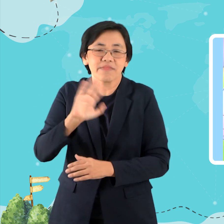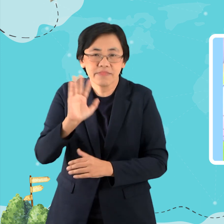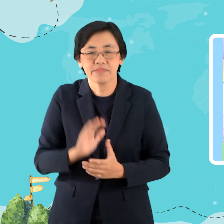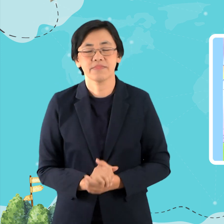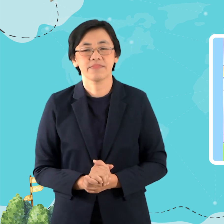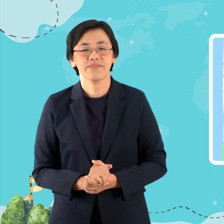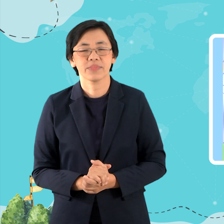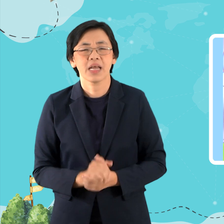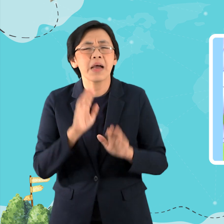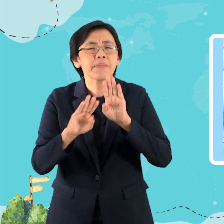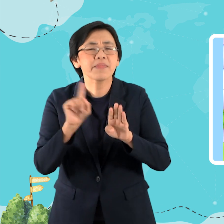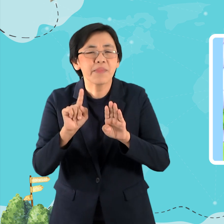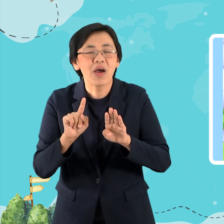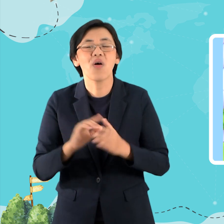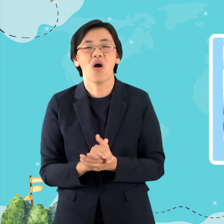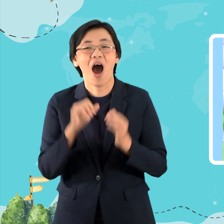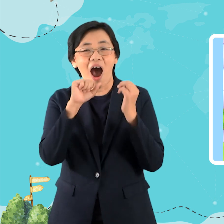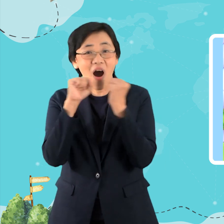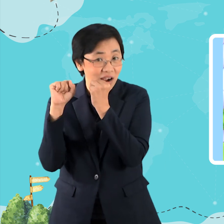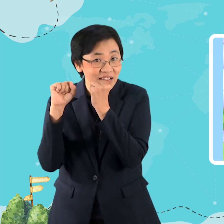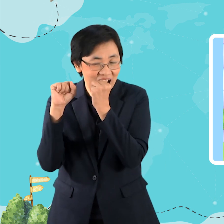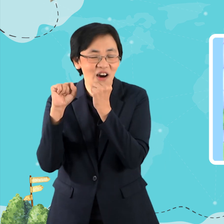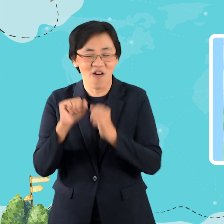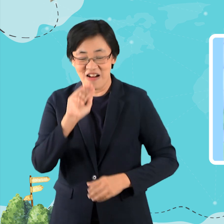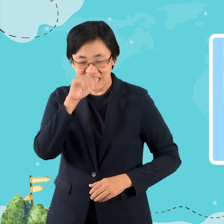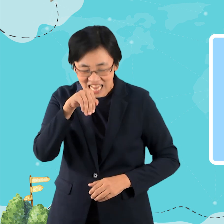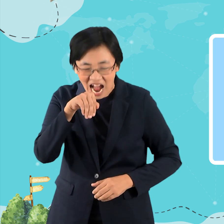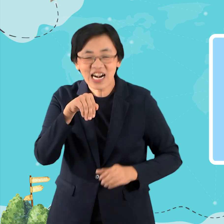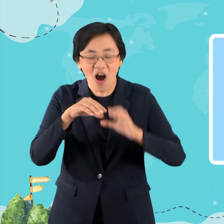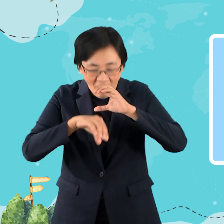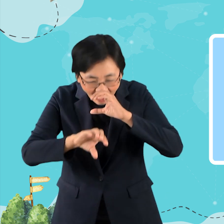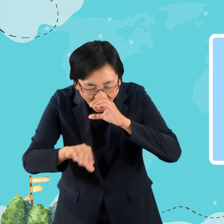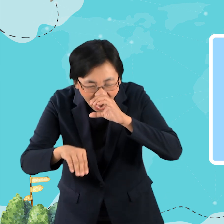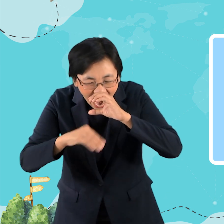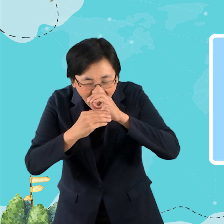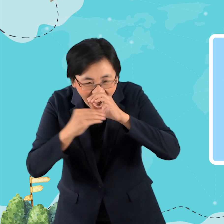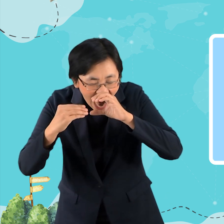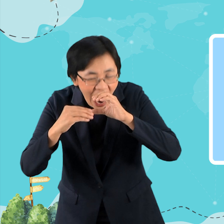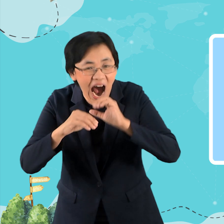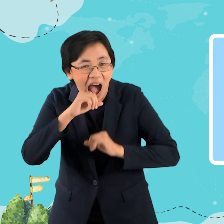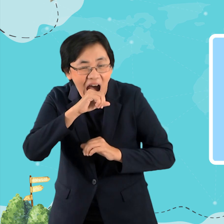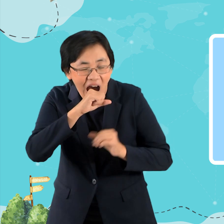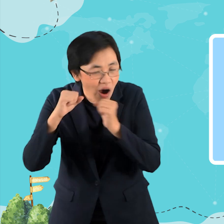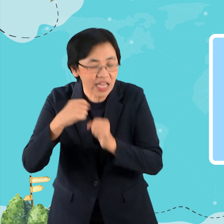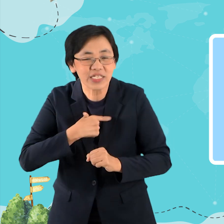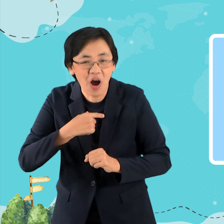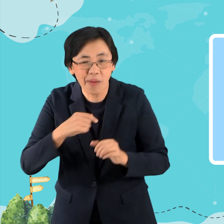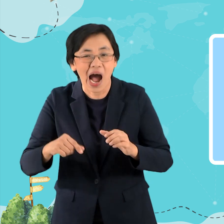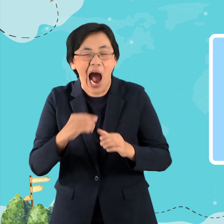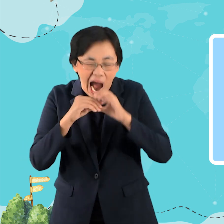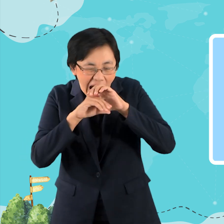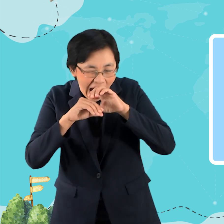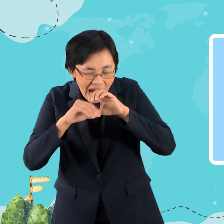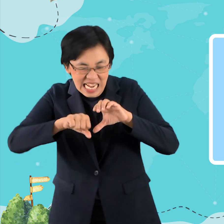ายๆเปรียบกับอ้อยนะจ๊ะซึ่งเป็นอาหารที่ช้างชอบกินเมื่อเข้าปากช้างไปแล้ว